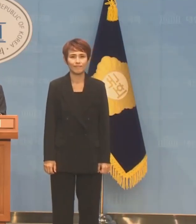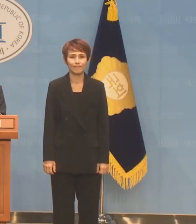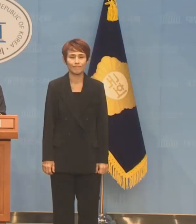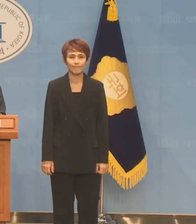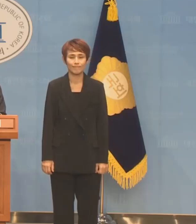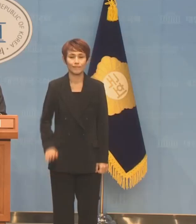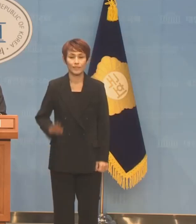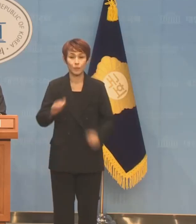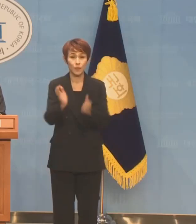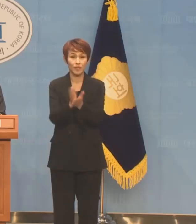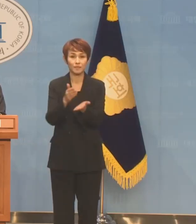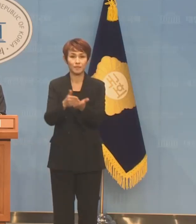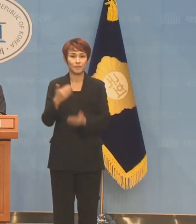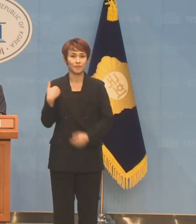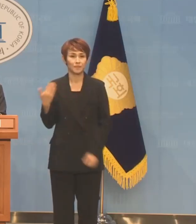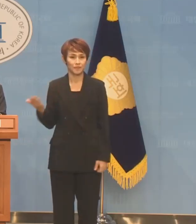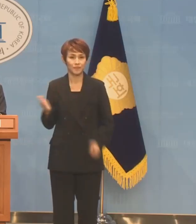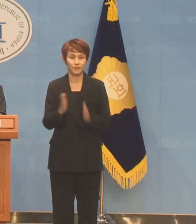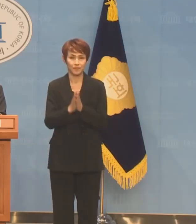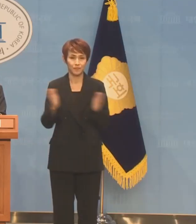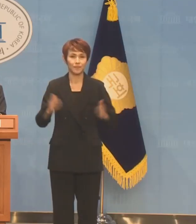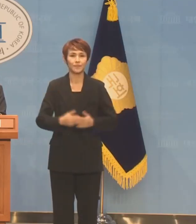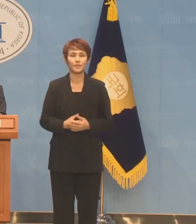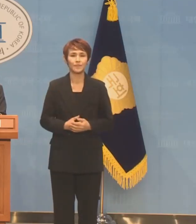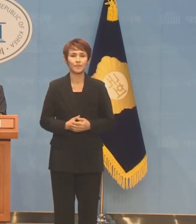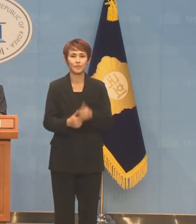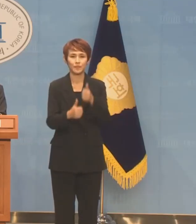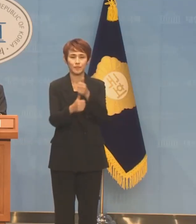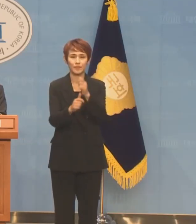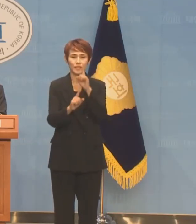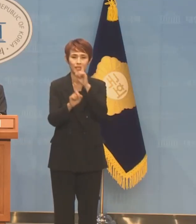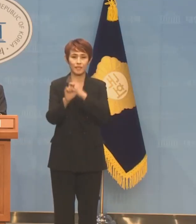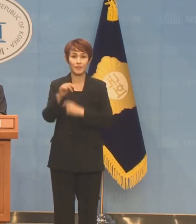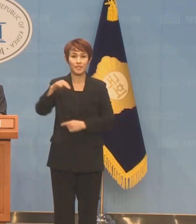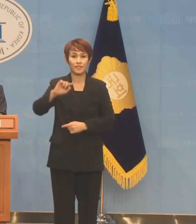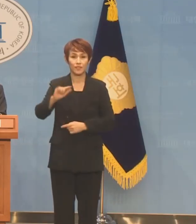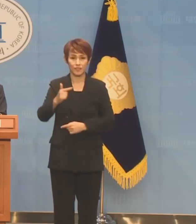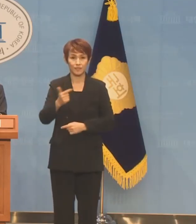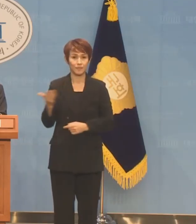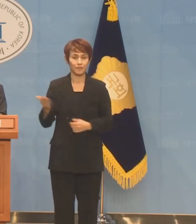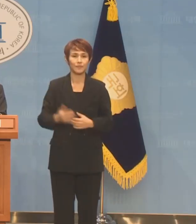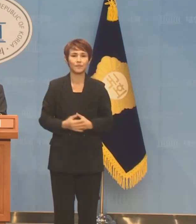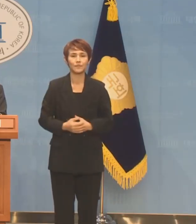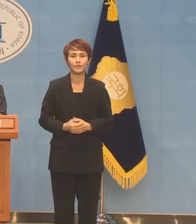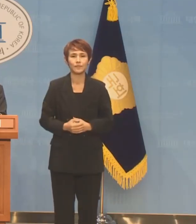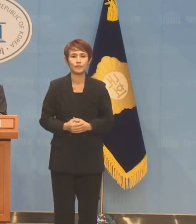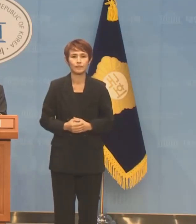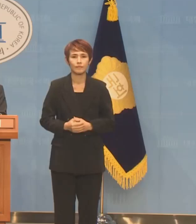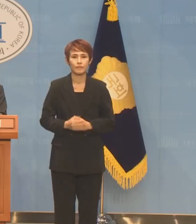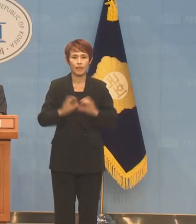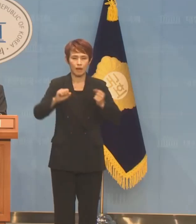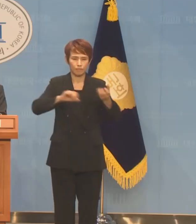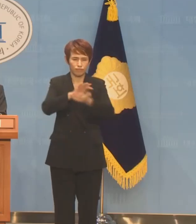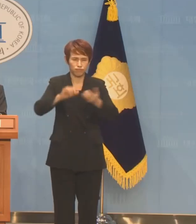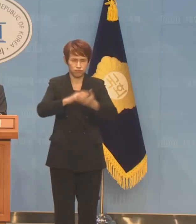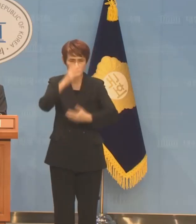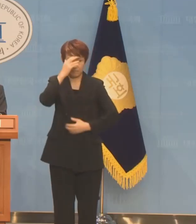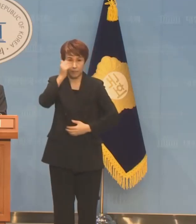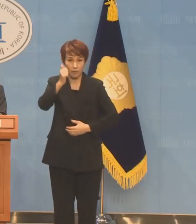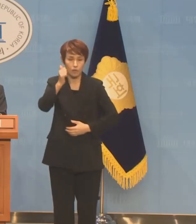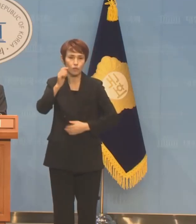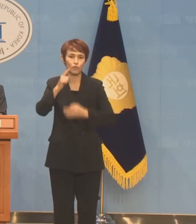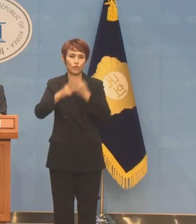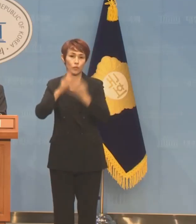네, 진보당 브리핑 시작하겠습니다. 부대변인 이미선입니다. 내란 속의 윤석열